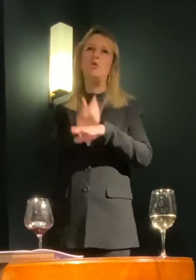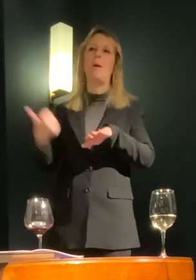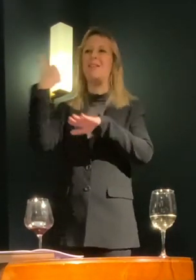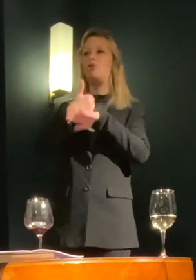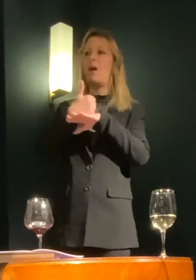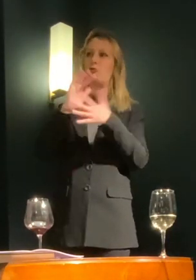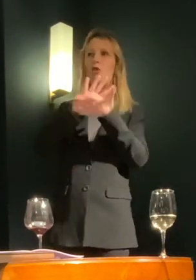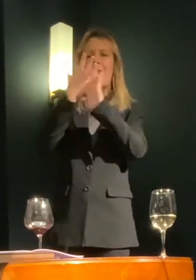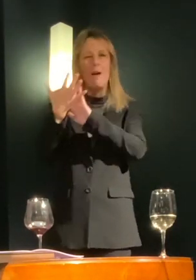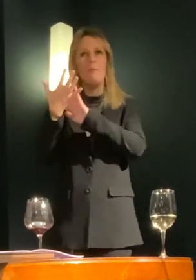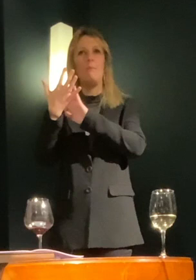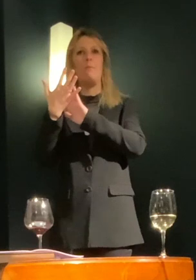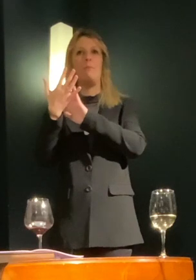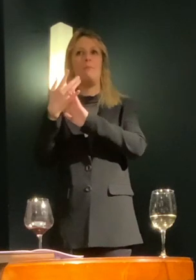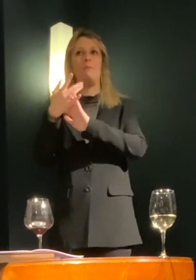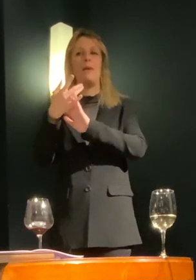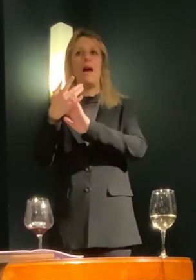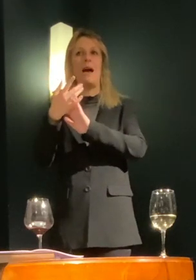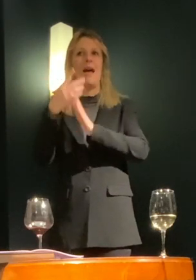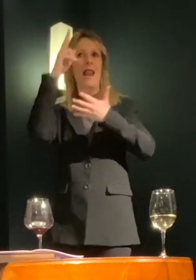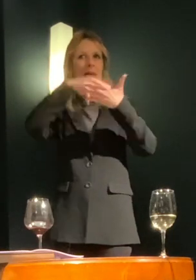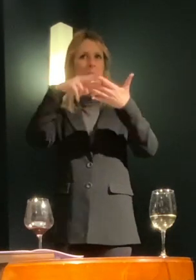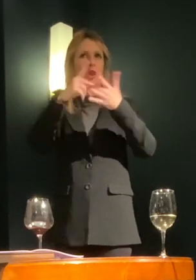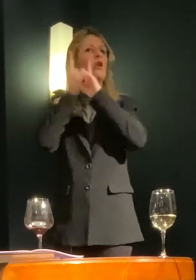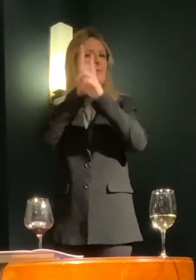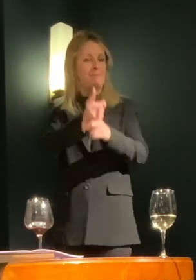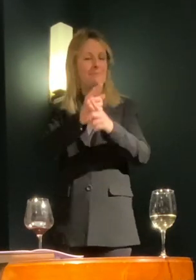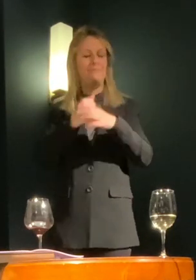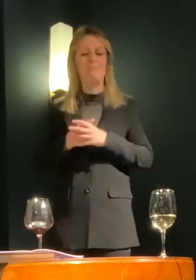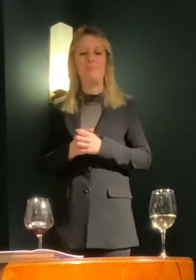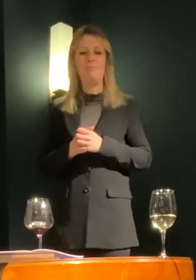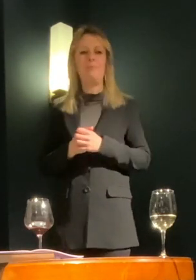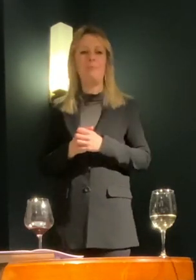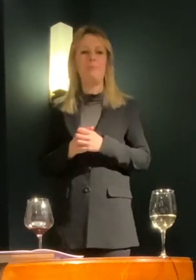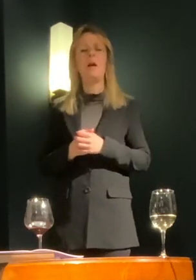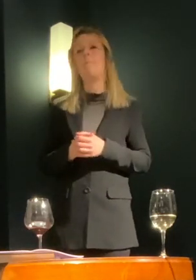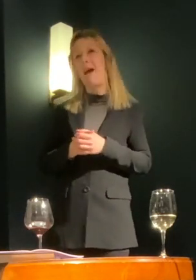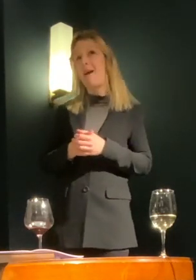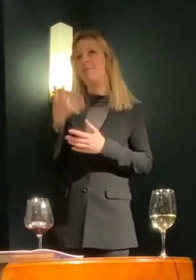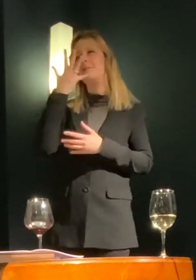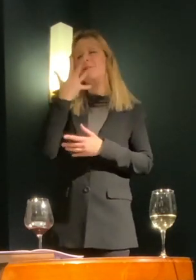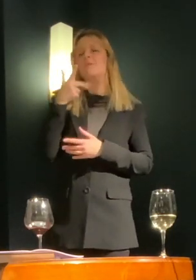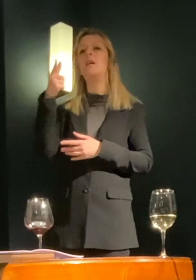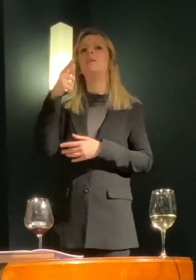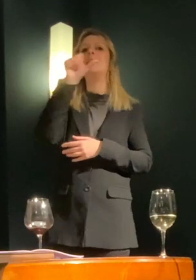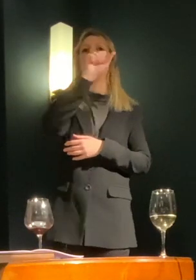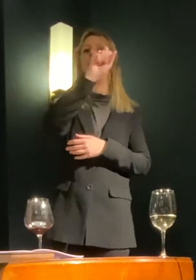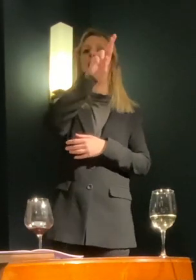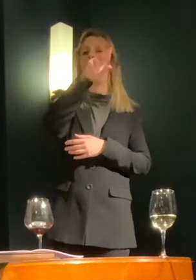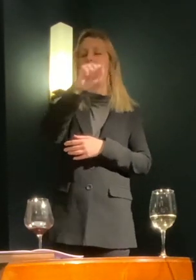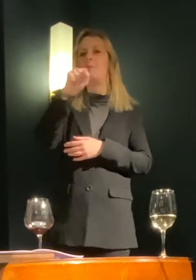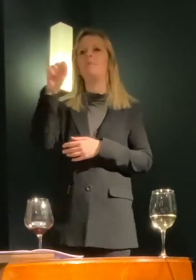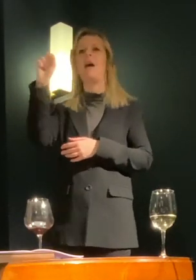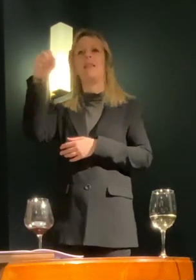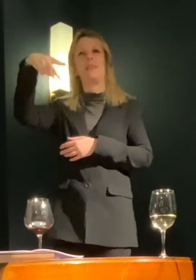tra adulti e adolescenti, ma la cosa più affascinante è il discorso Sara e Andrea. Sara e Andrea sono un po'